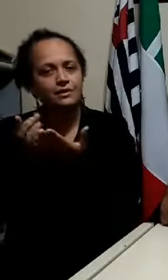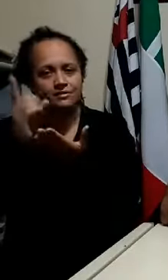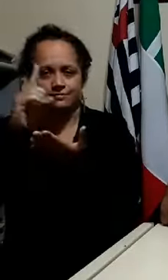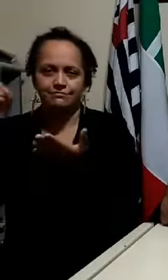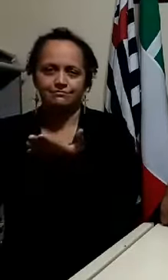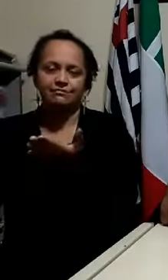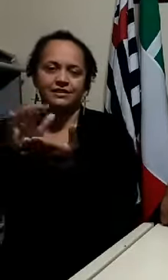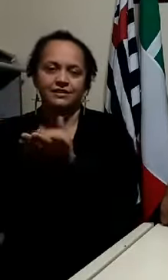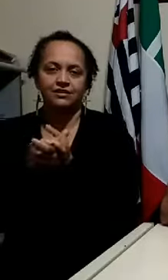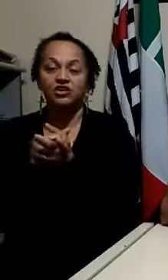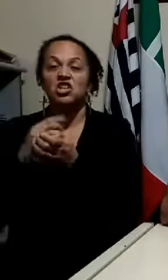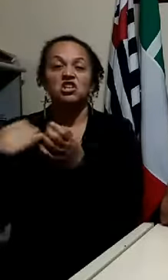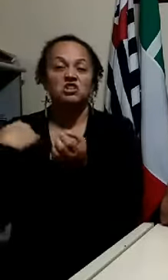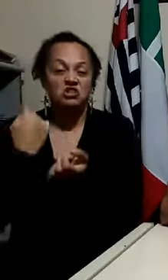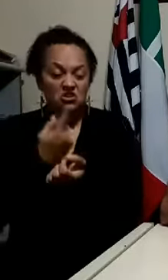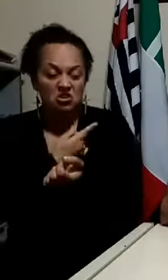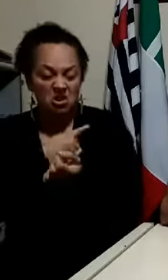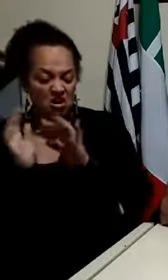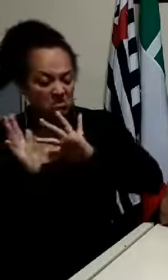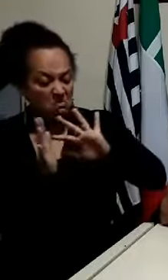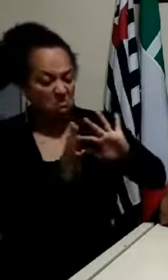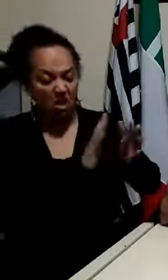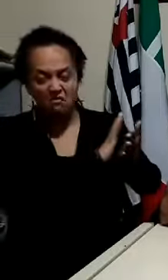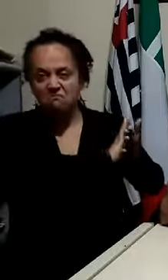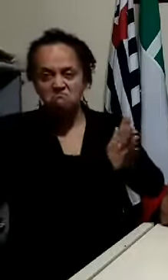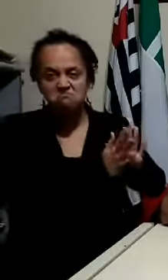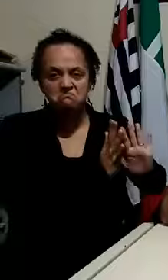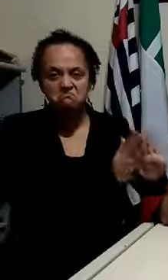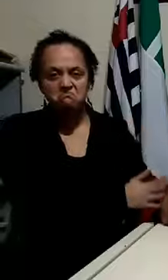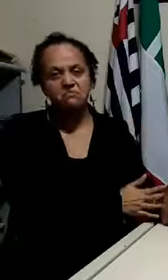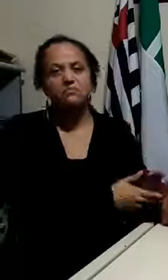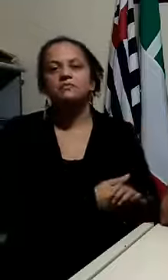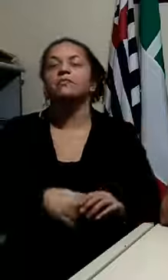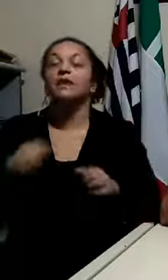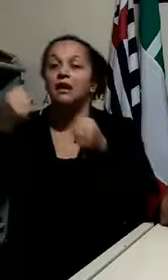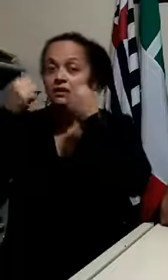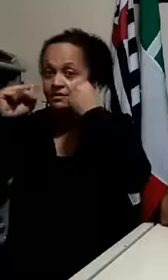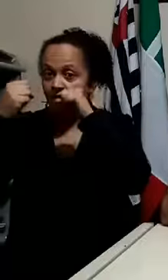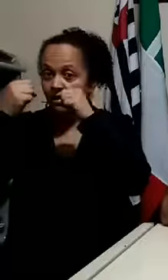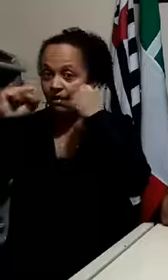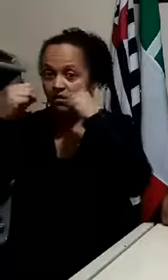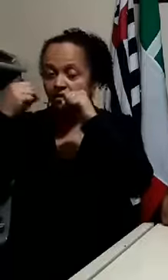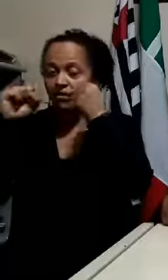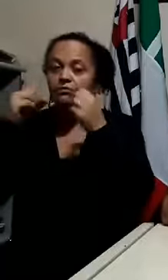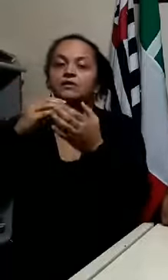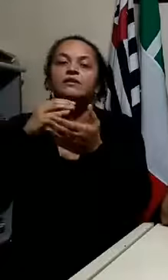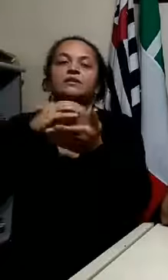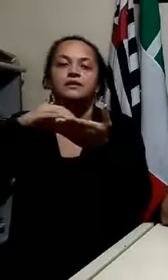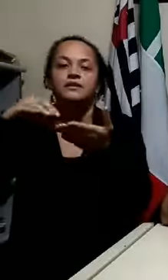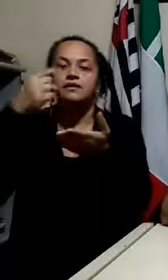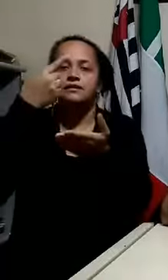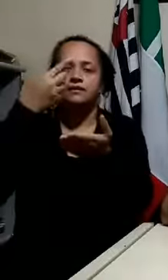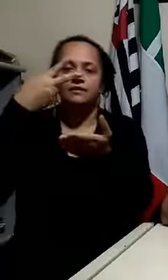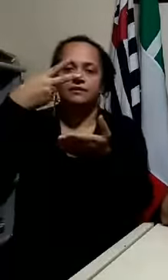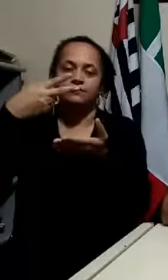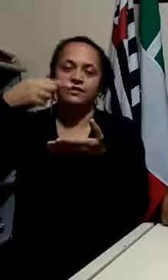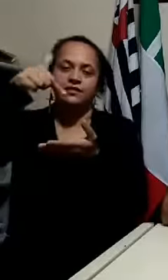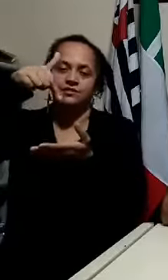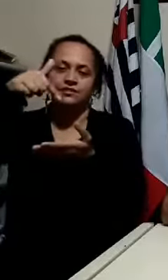dessas carnalidades. Salmo 107:20 diz que Deus envia a sua palavra para nos